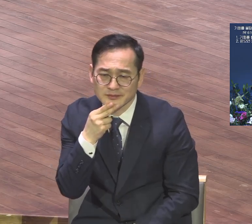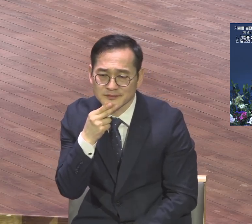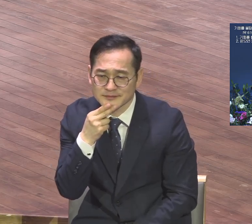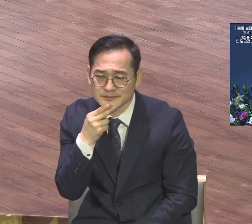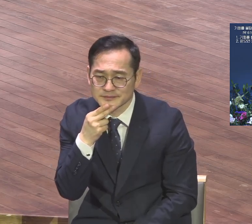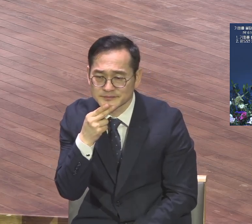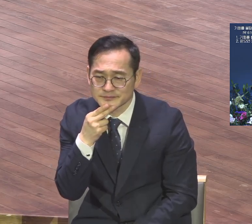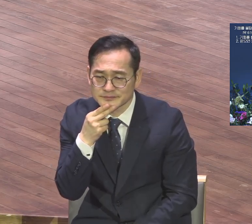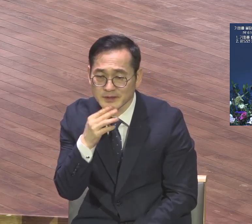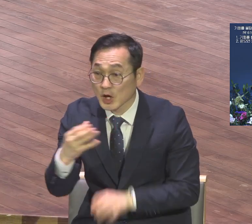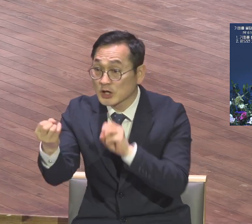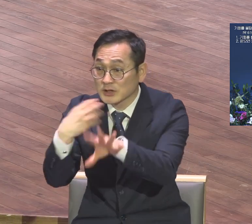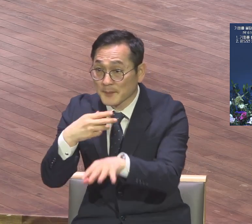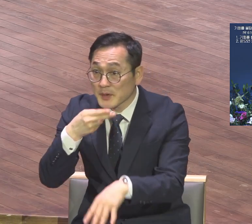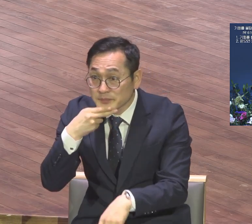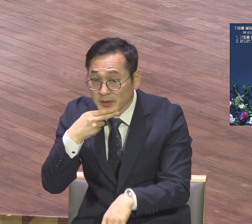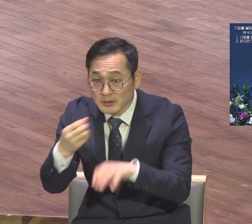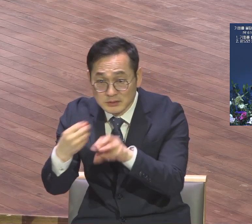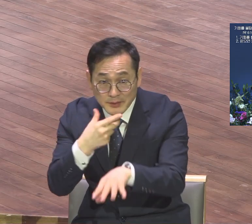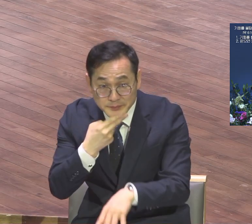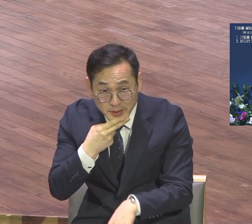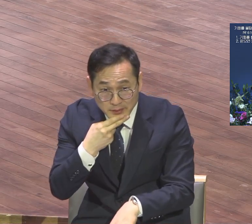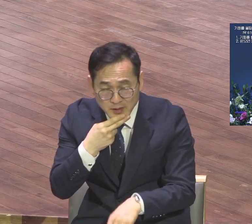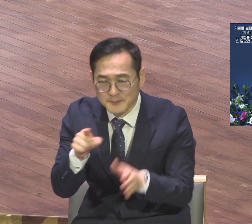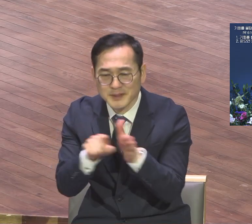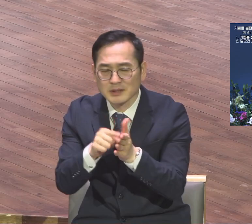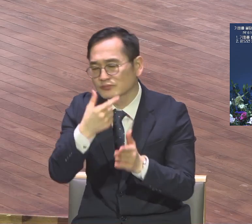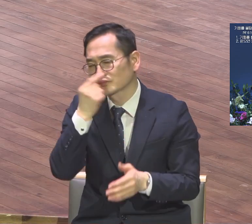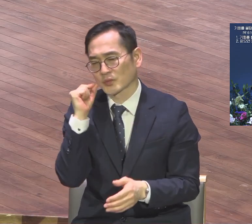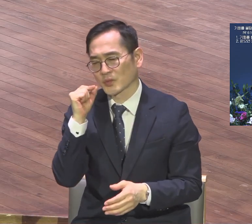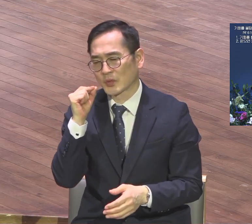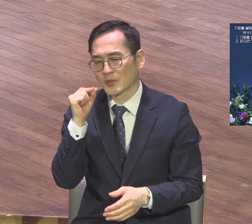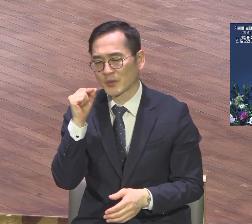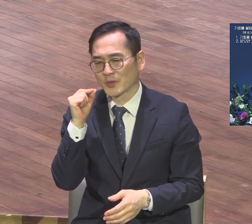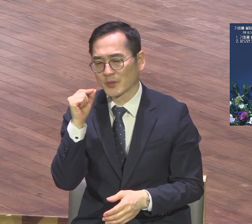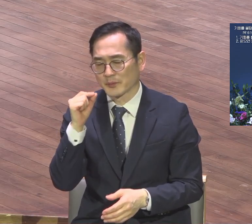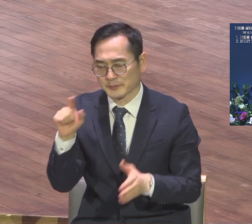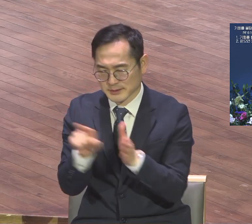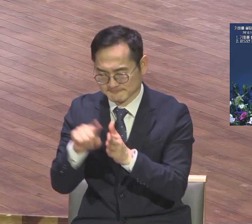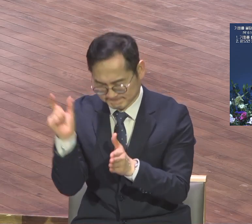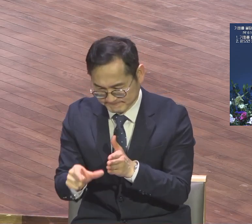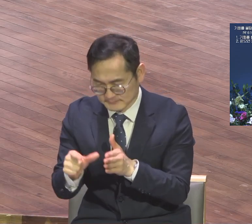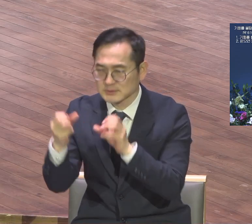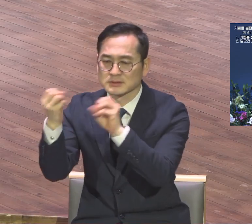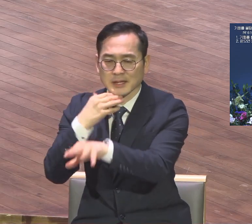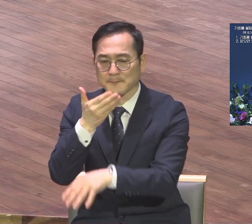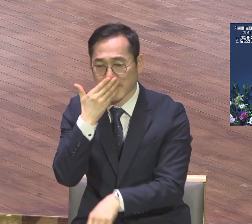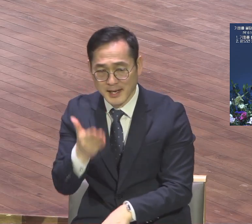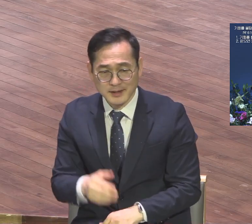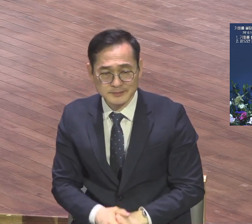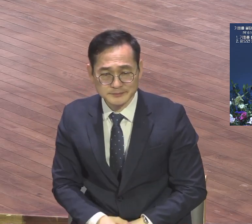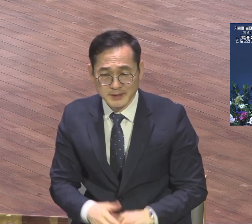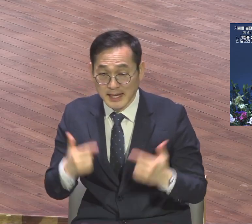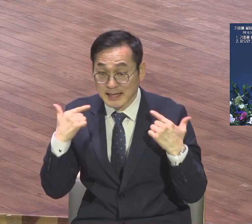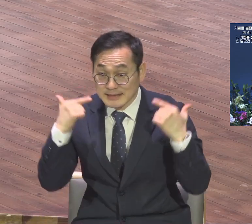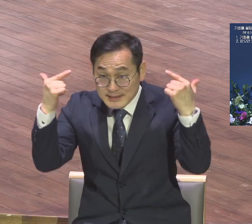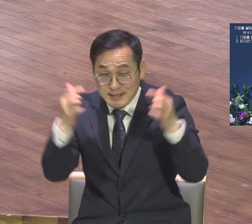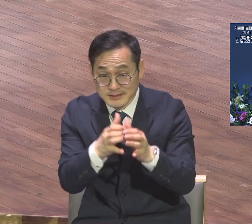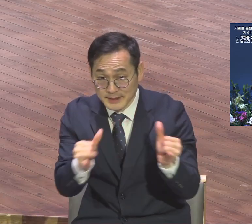때문에. 내 믿음대로 될지어다. 나사렛 사람들이 결정적 손에 예수를 안